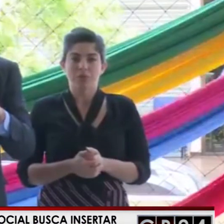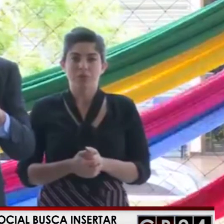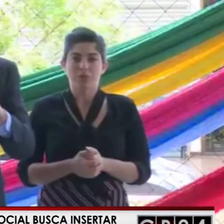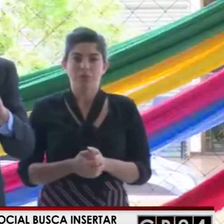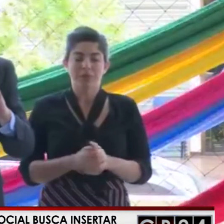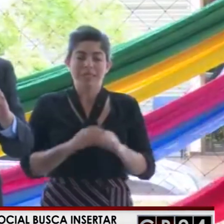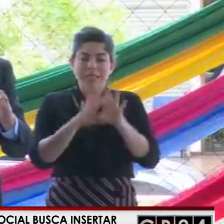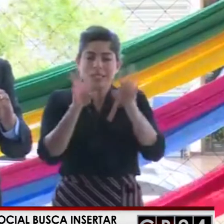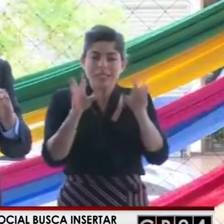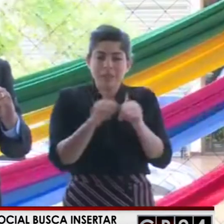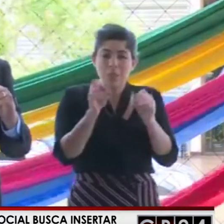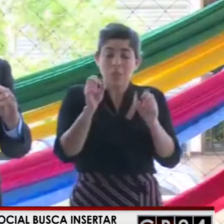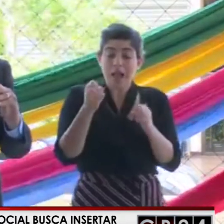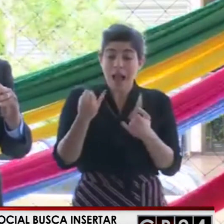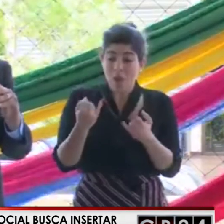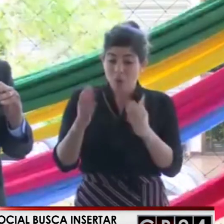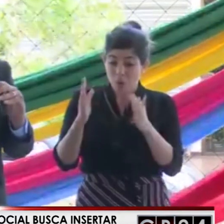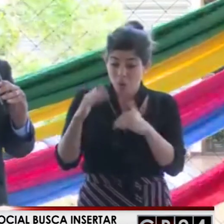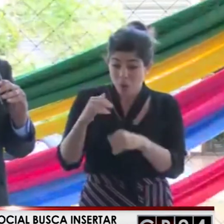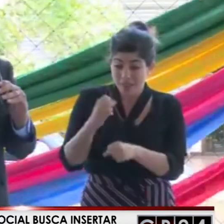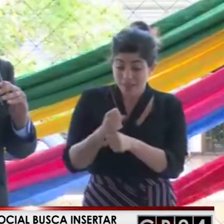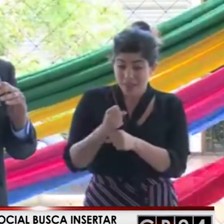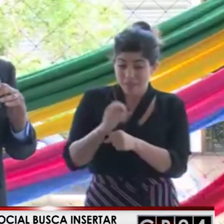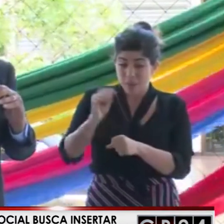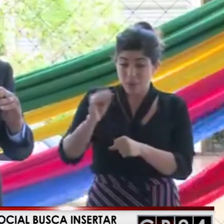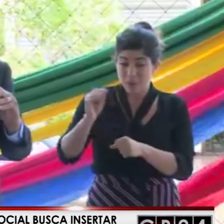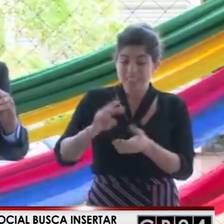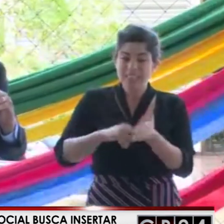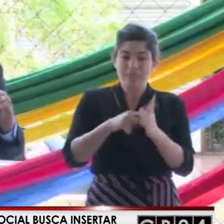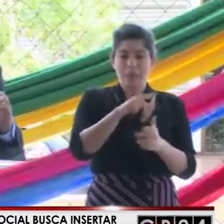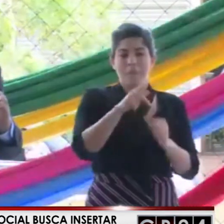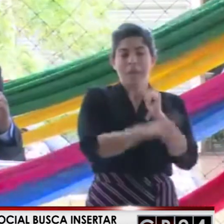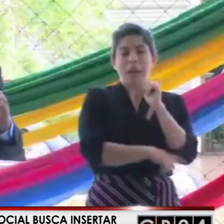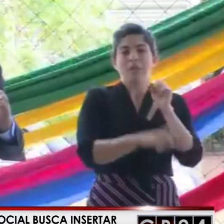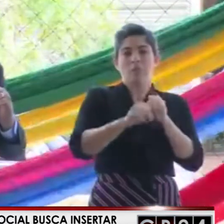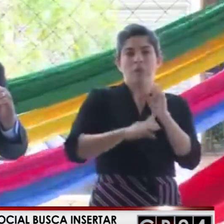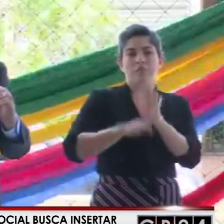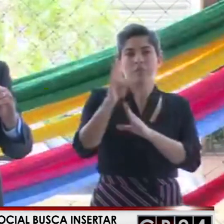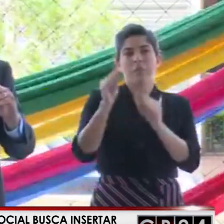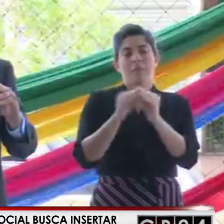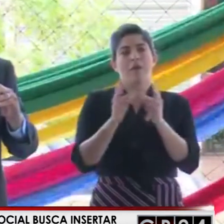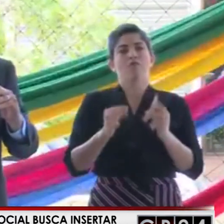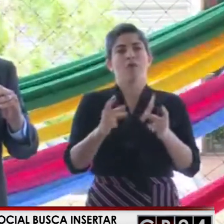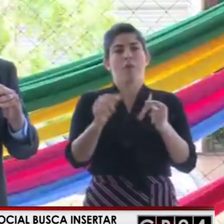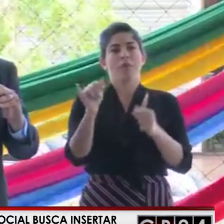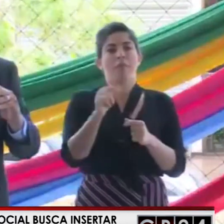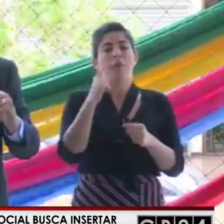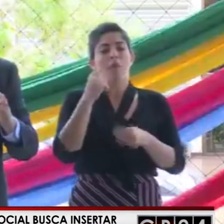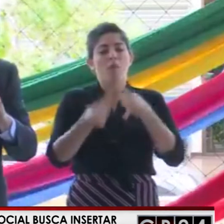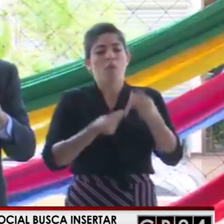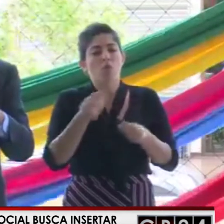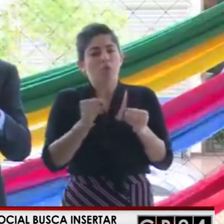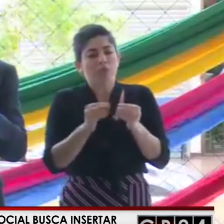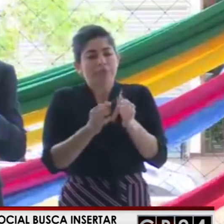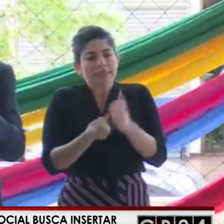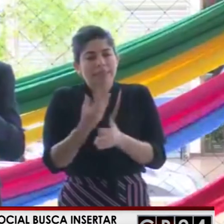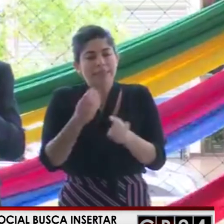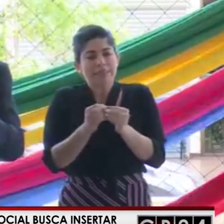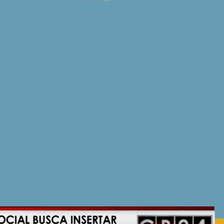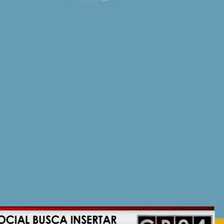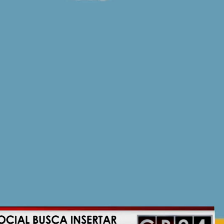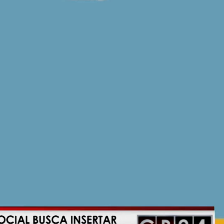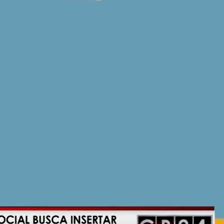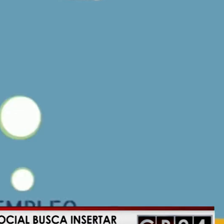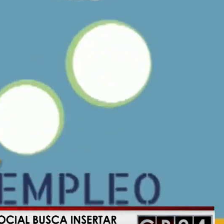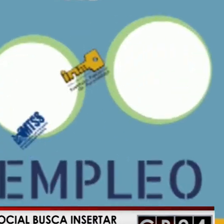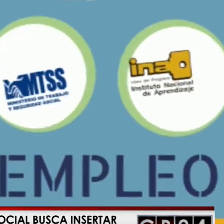Liberado, también Puente Agro, Puente al Trabajo y Puente a la Prevención. El mandatario costarricense precisó que se trata de un abordaje integral